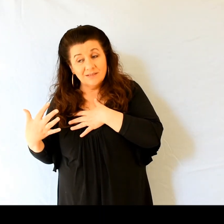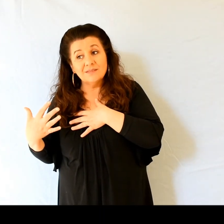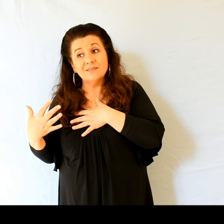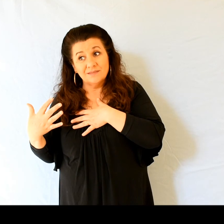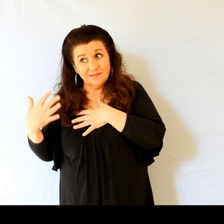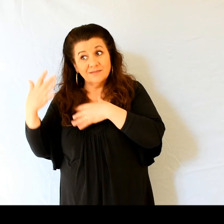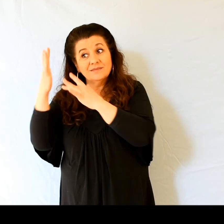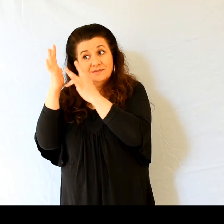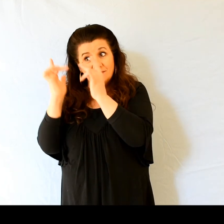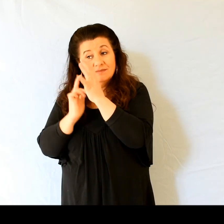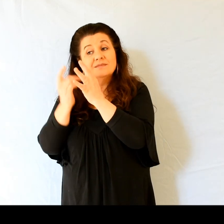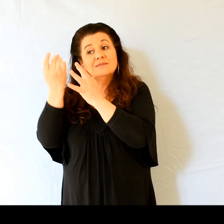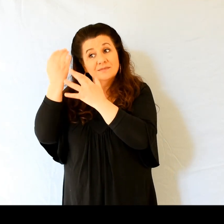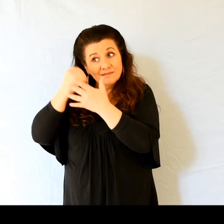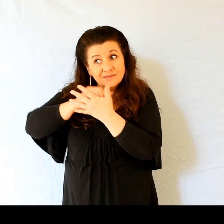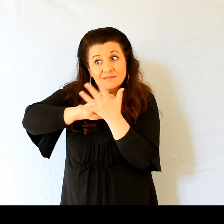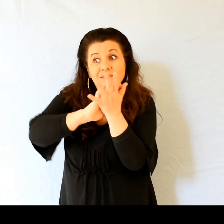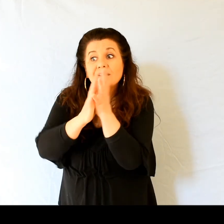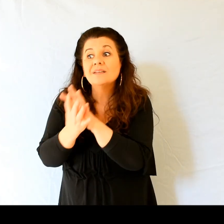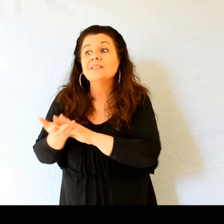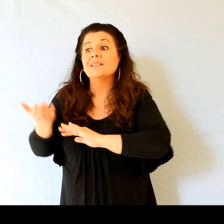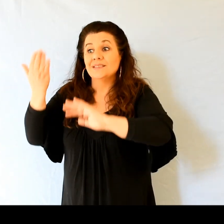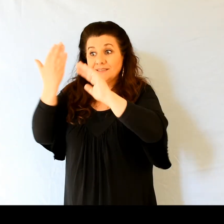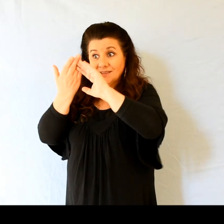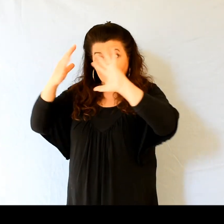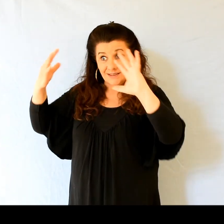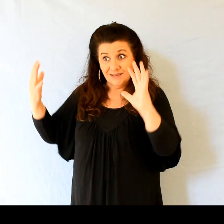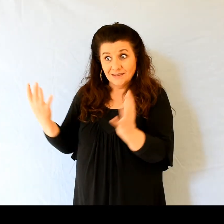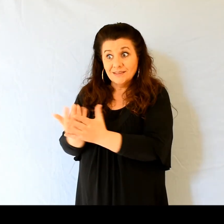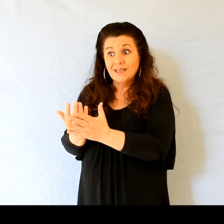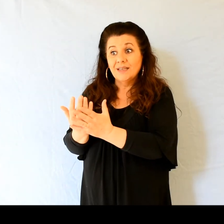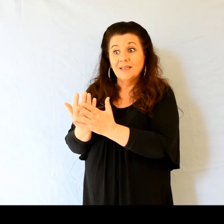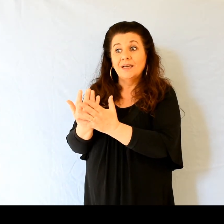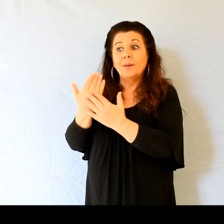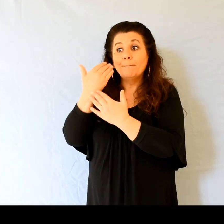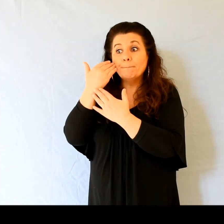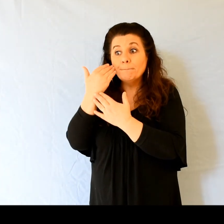Et celui qui rend témoignage à cet esprit, c'est